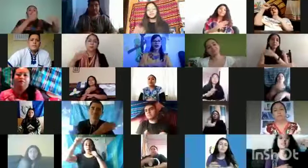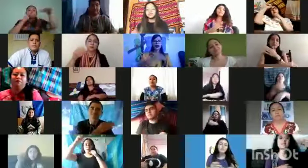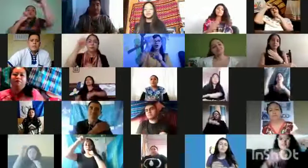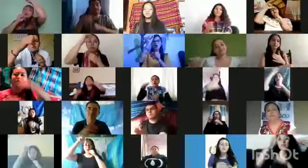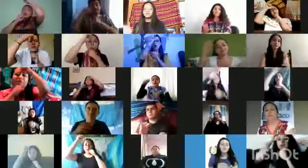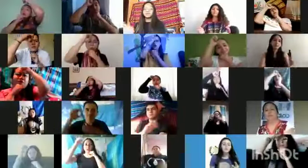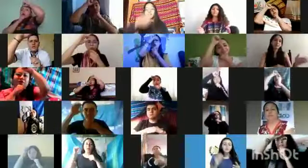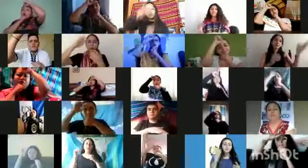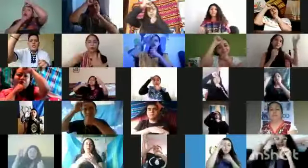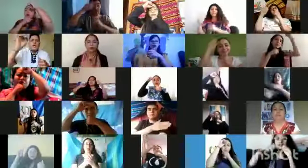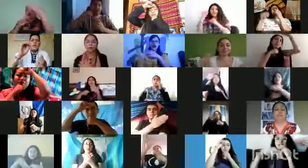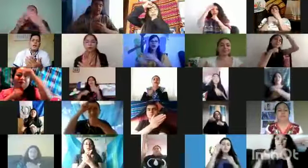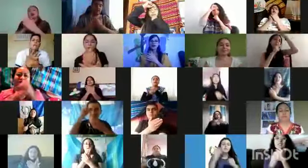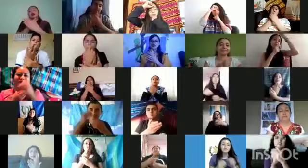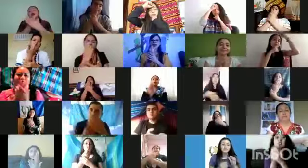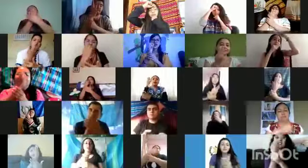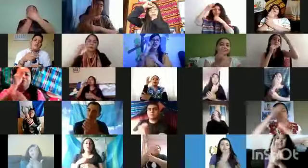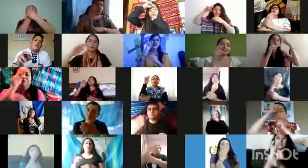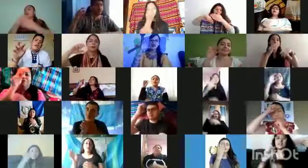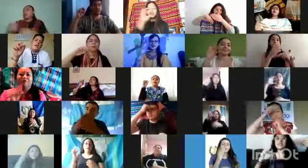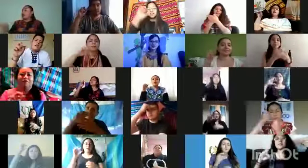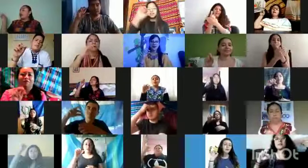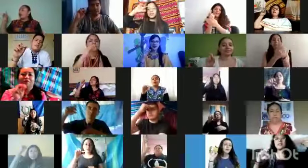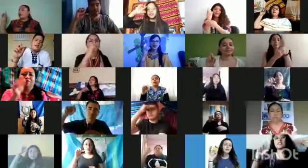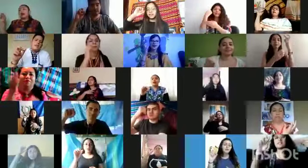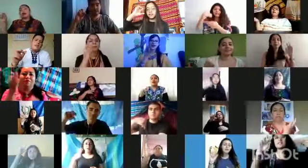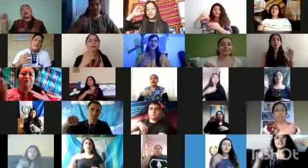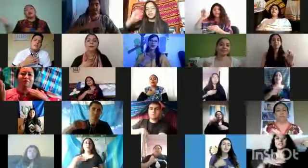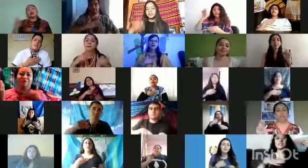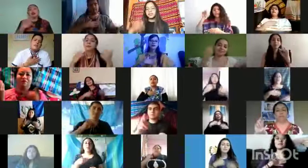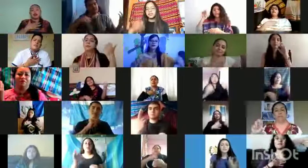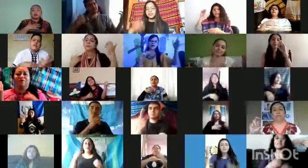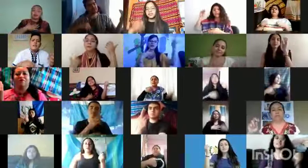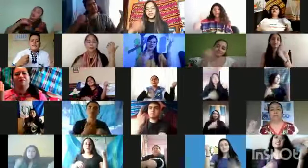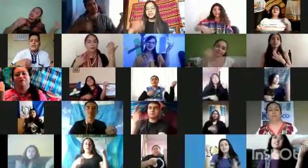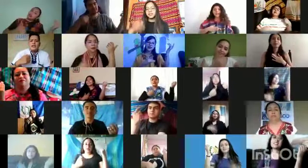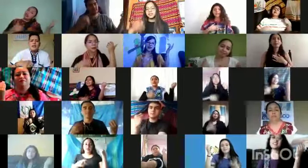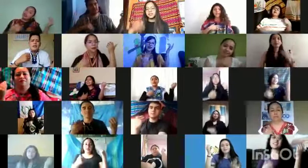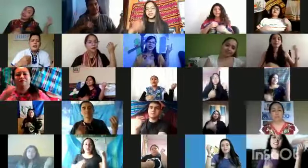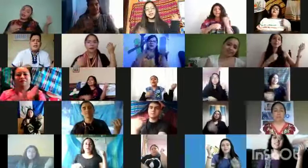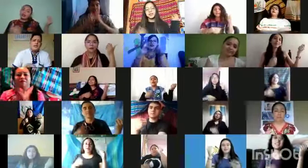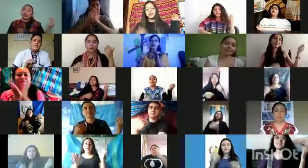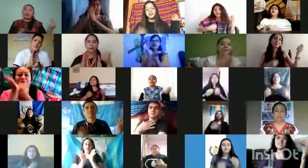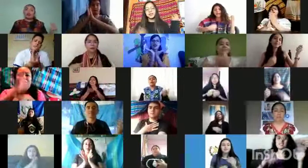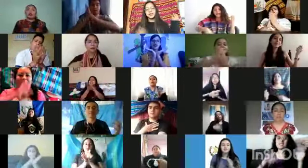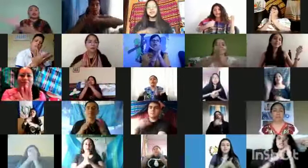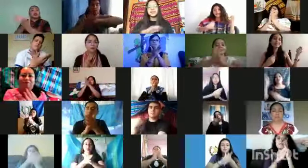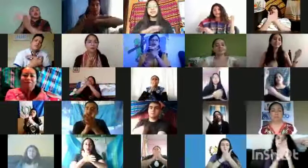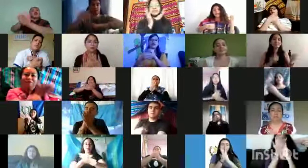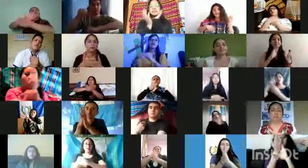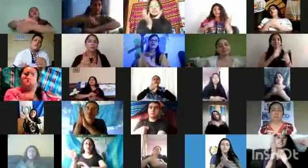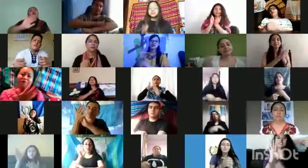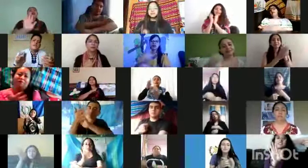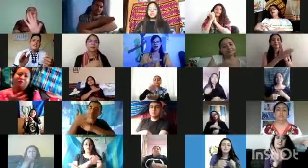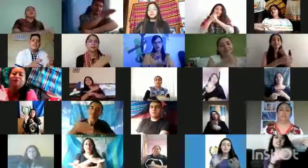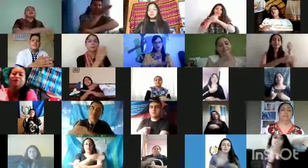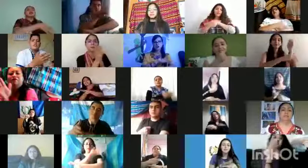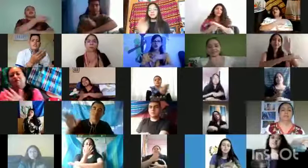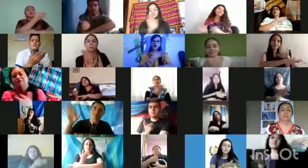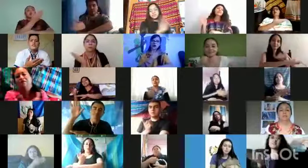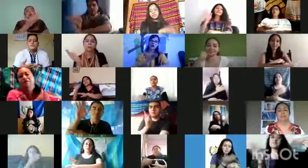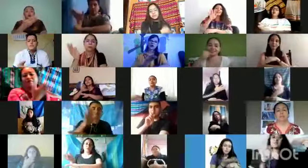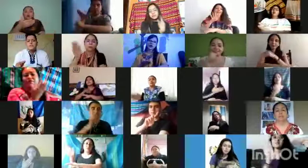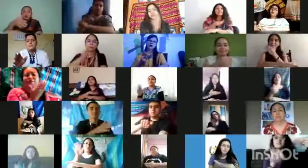Luna, cardenia de plata que en mi serenata te vuelves canción